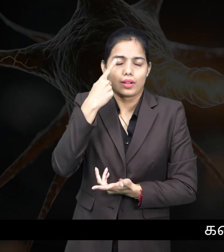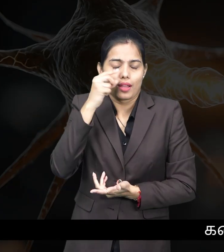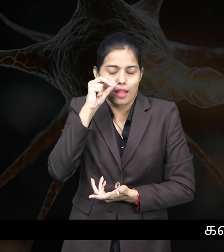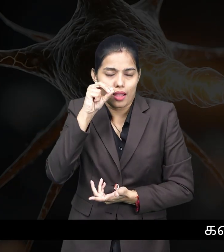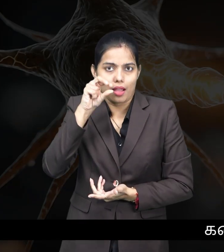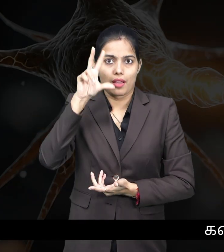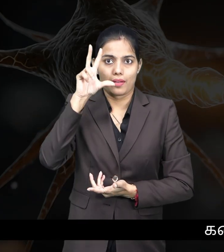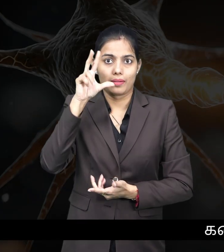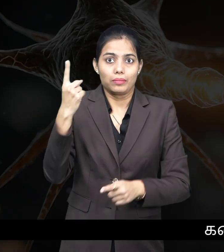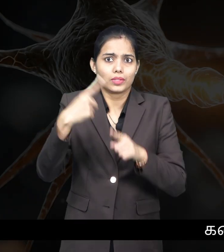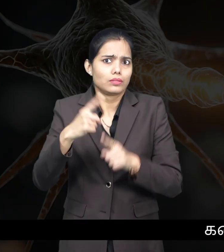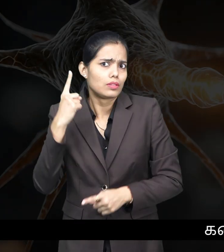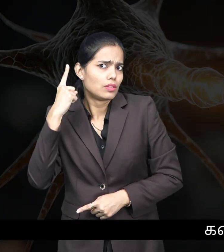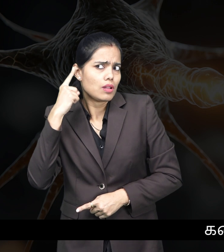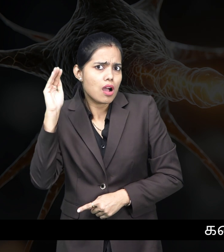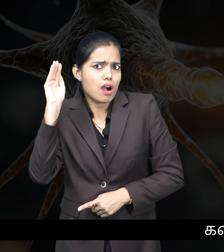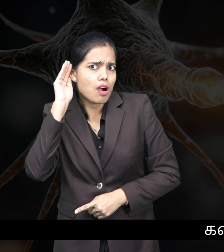கண்கள், காதுகள்,